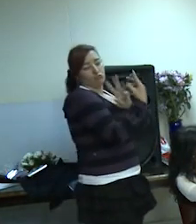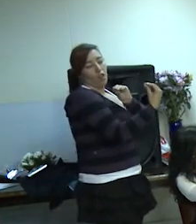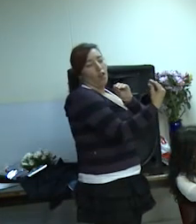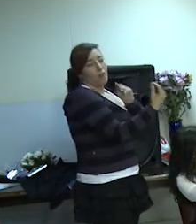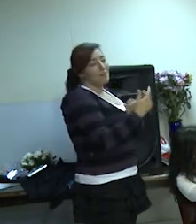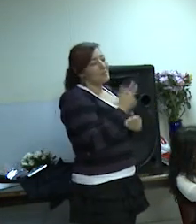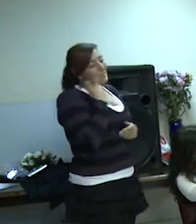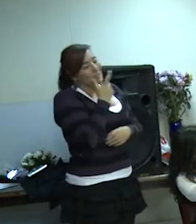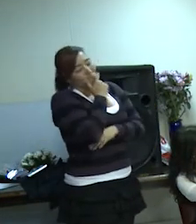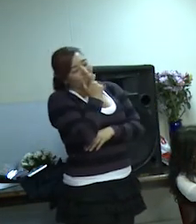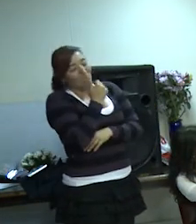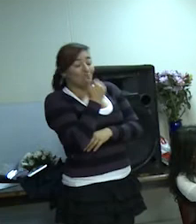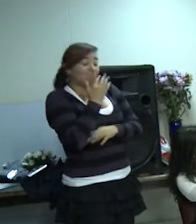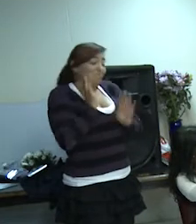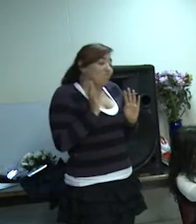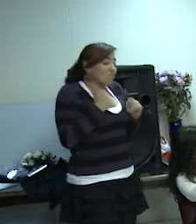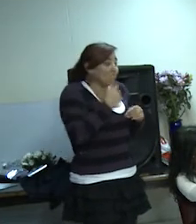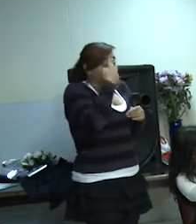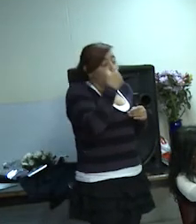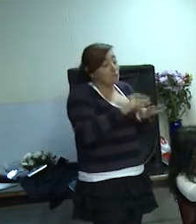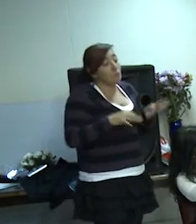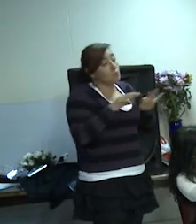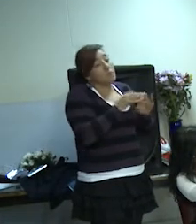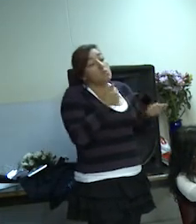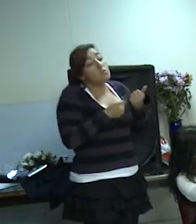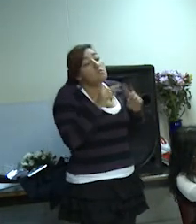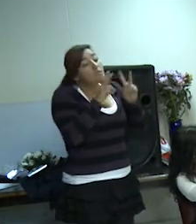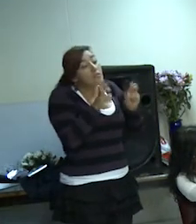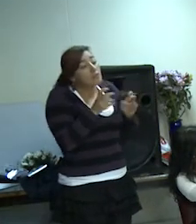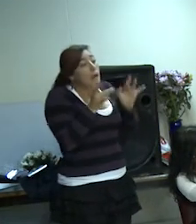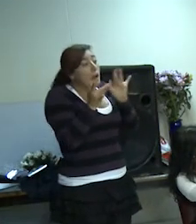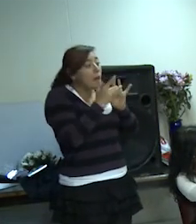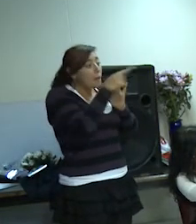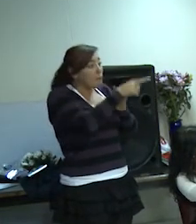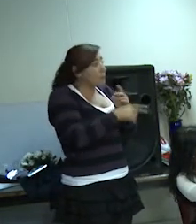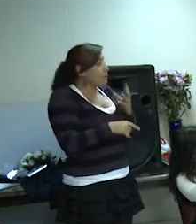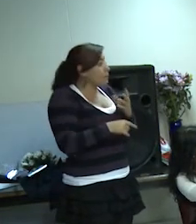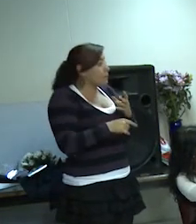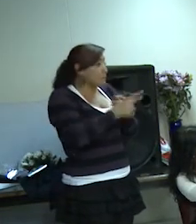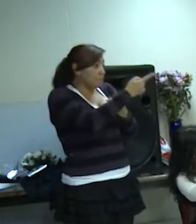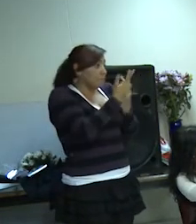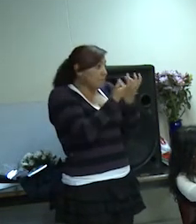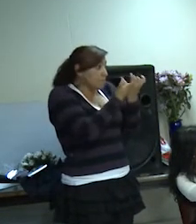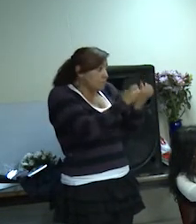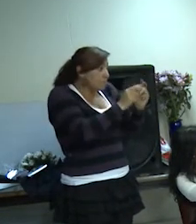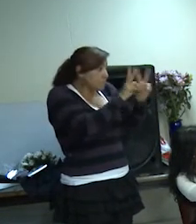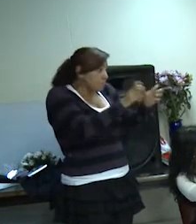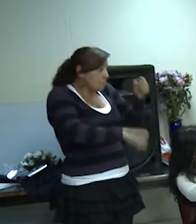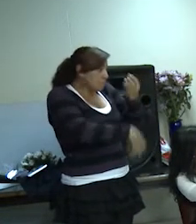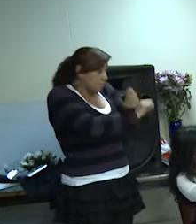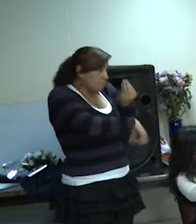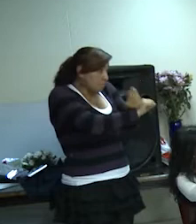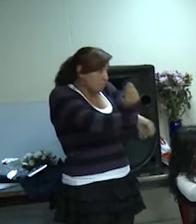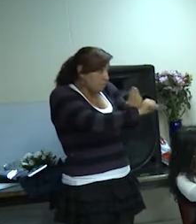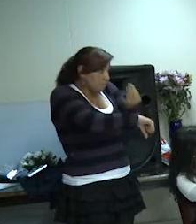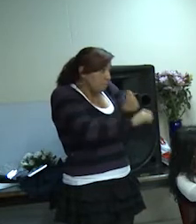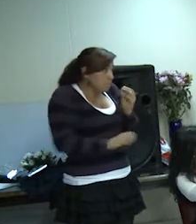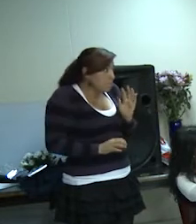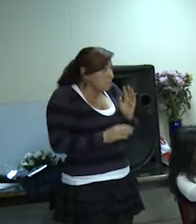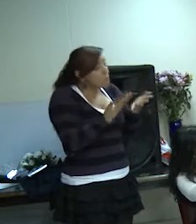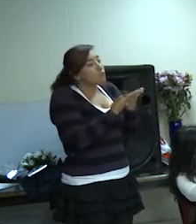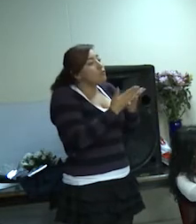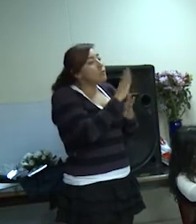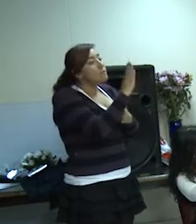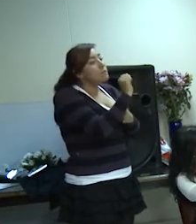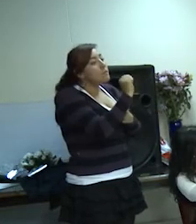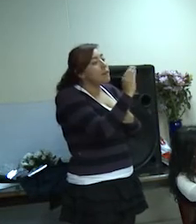que hay una cosa ahí que está rondando que es muy importante para el tema, de, ya sea lo que usted quiere, que es el tema del barrismo en la aldea Bacatá, que se llama